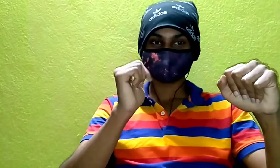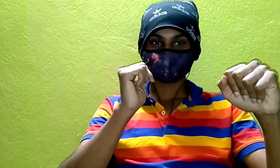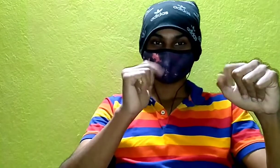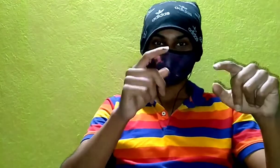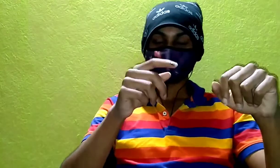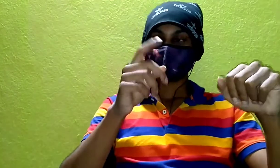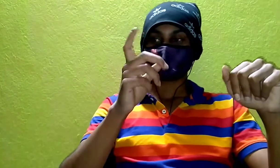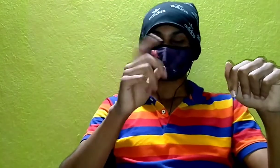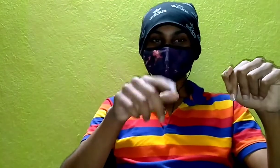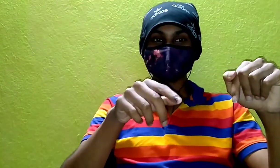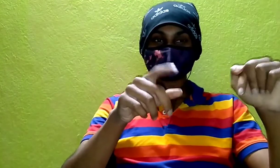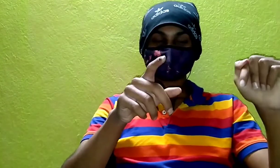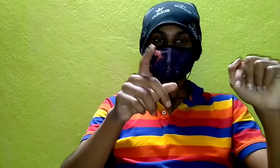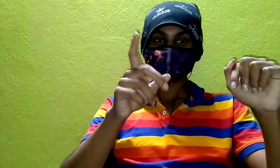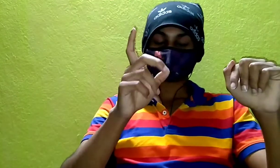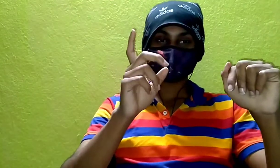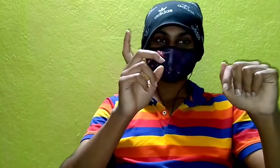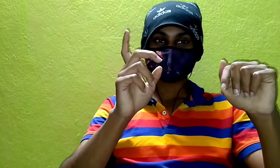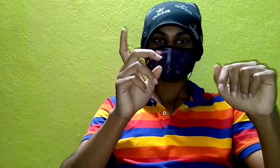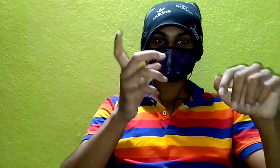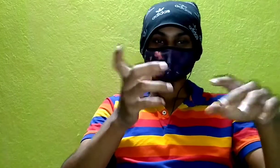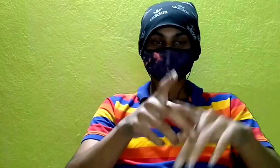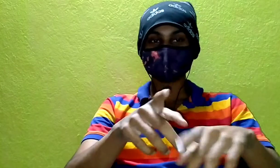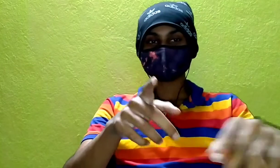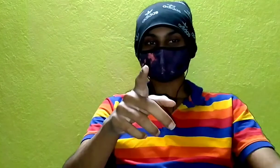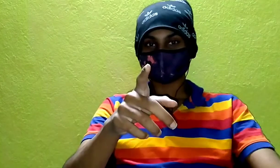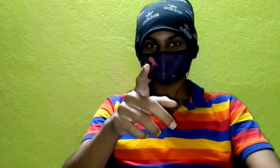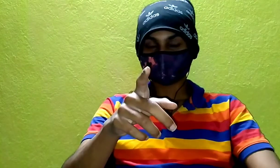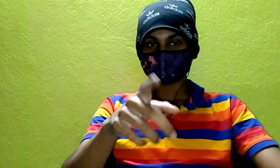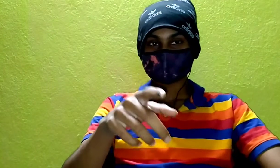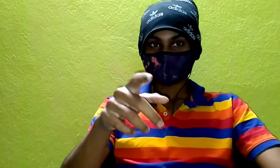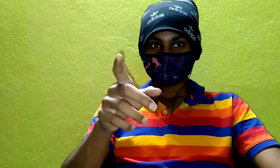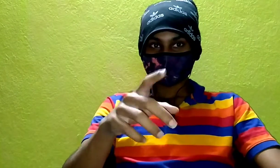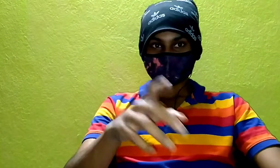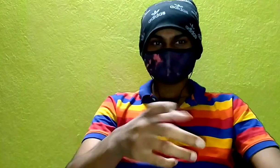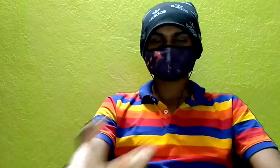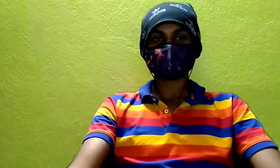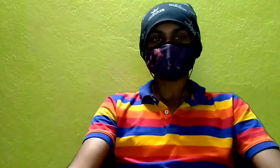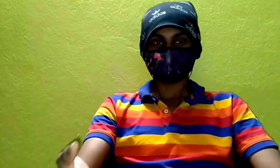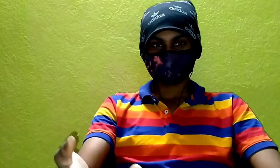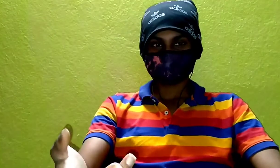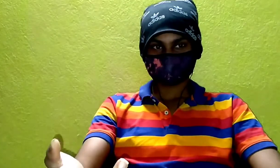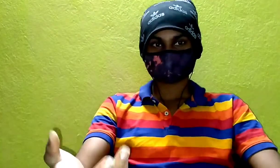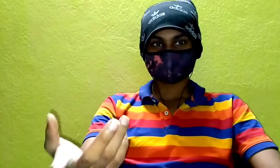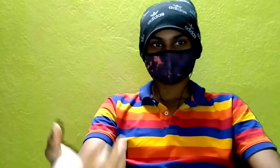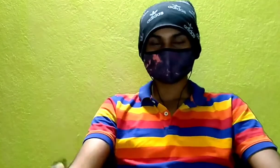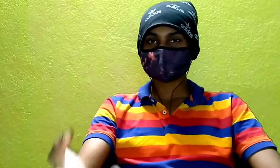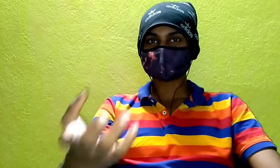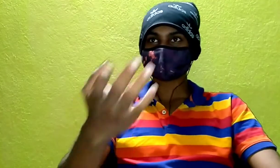आप सही सूचना कोई भी अनुसार सही नहीं होता है क्योंकि आंसर क्या होगा यह आज